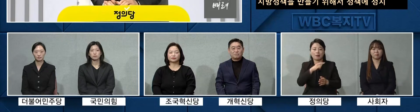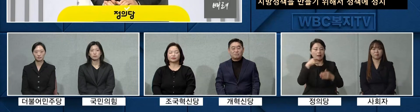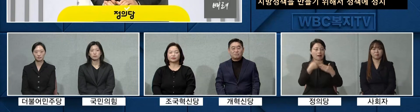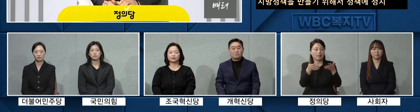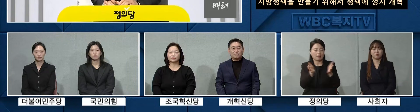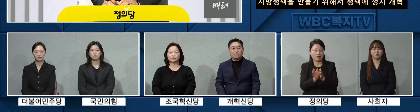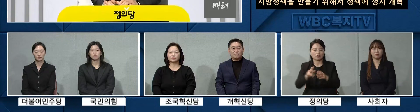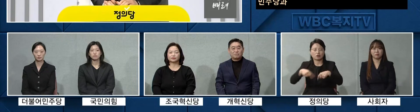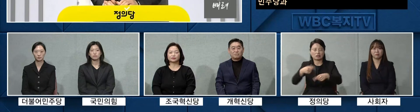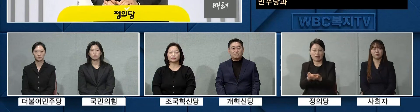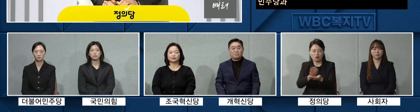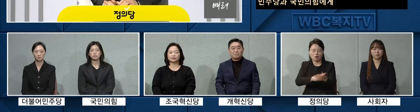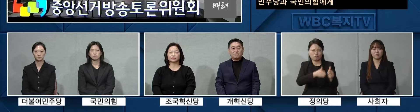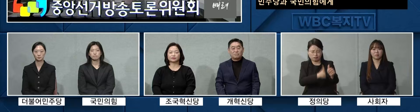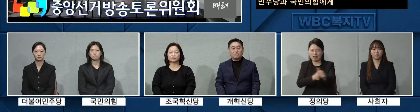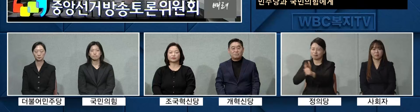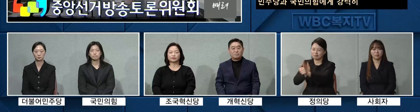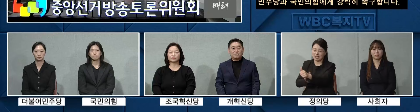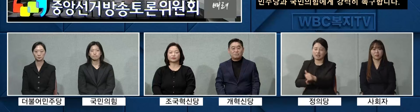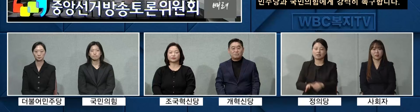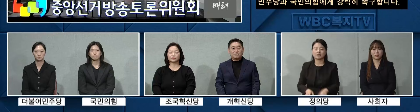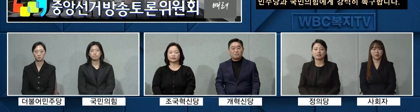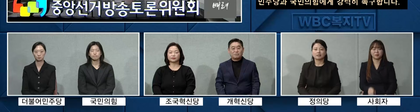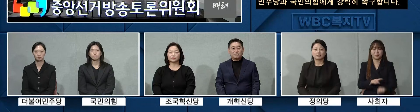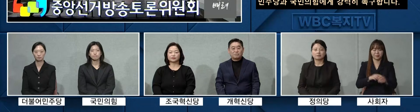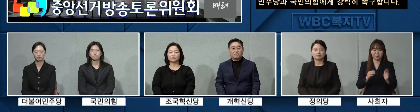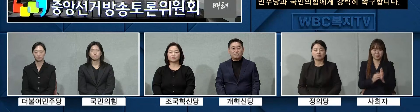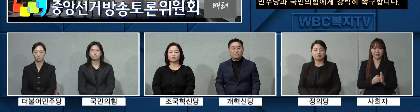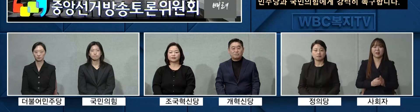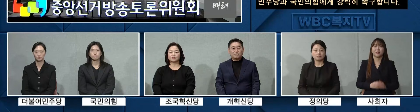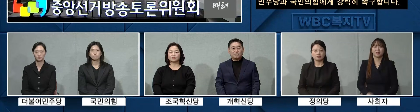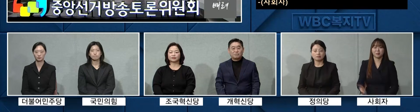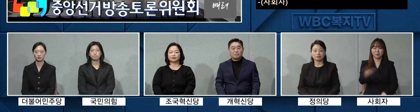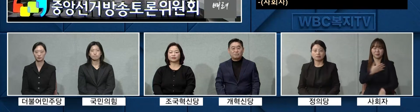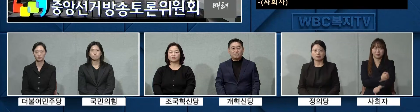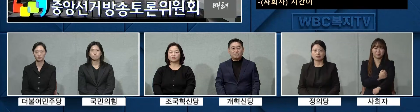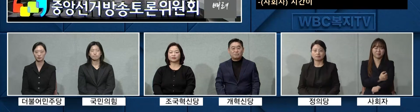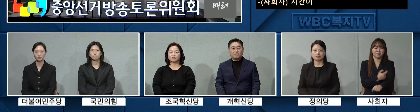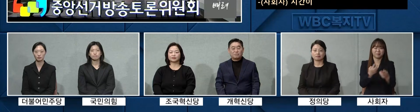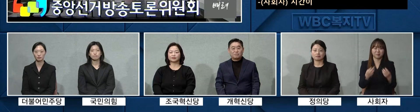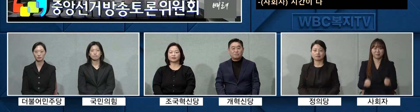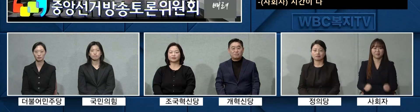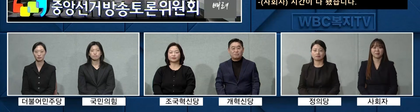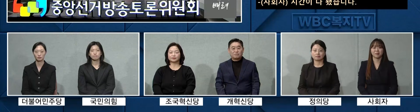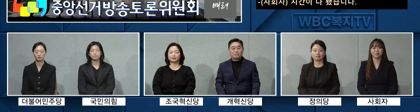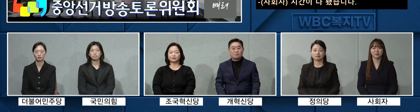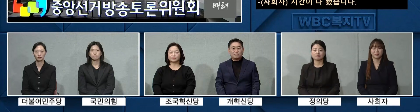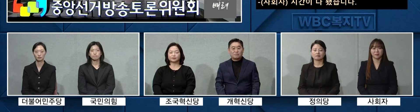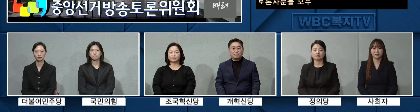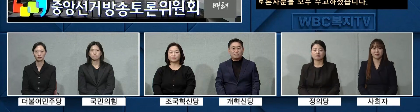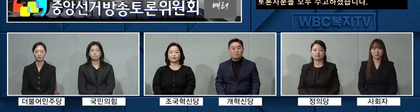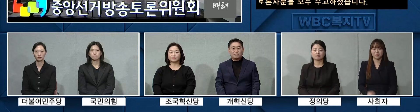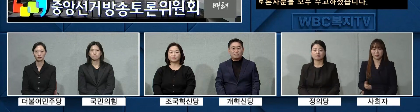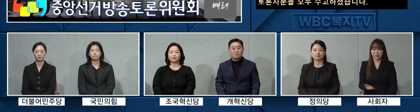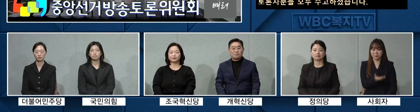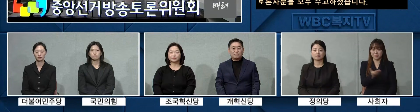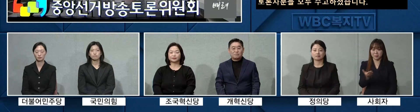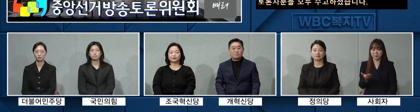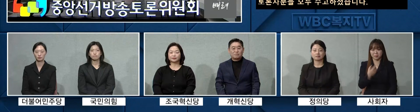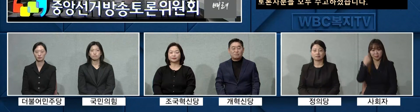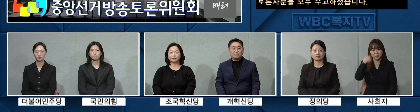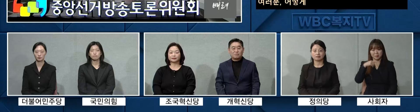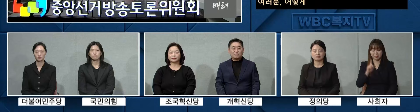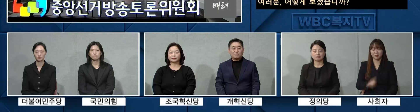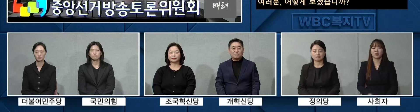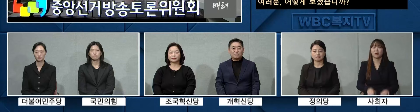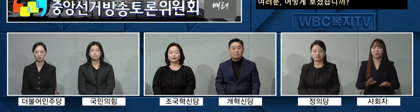촉구합니다. 예, 시간이 다 됐습니다. 토론자분들 모두 수고하셨습니다. 여러분, 어떻게